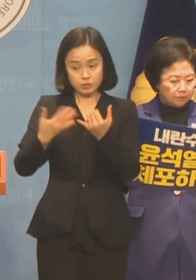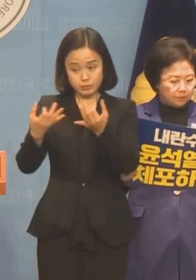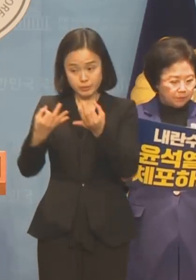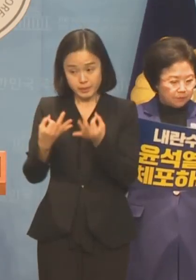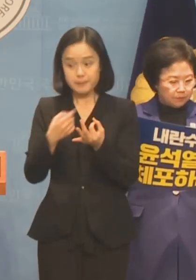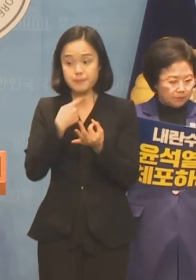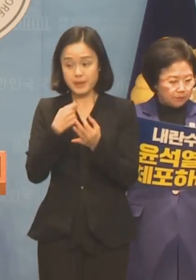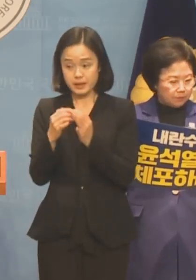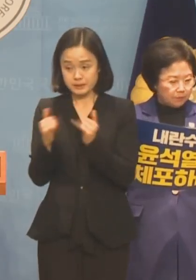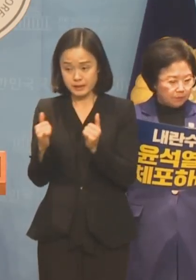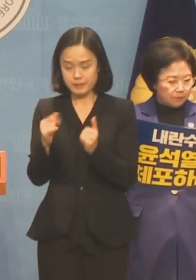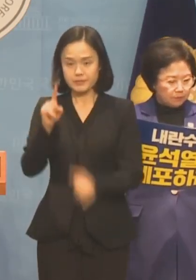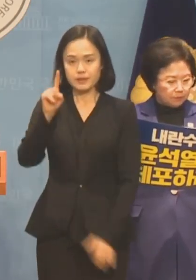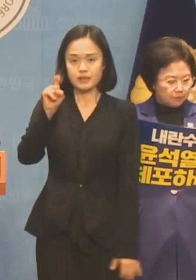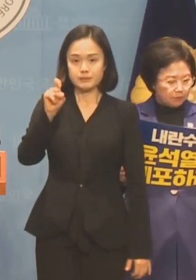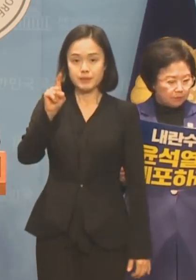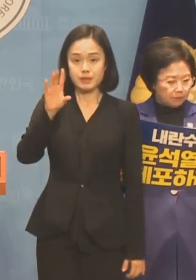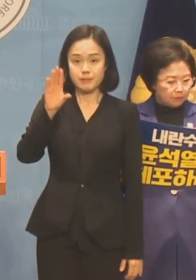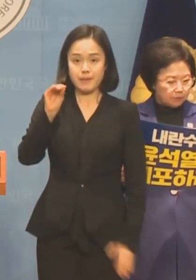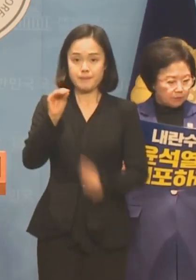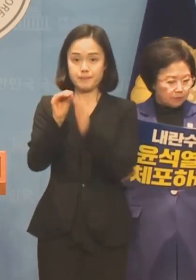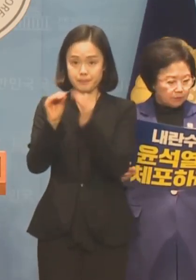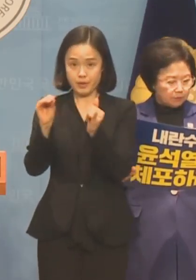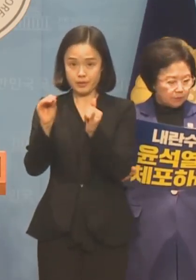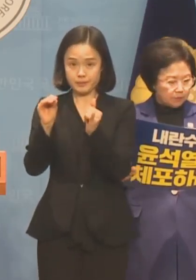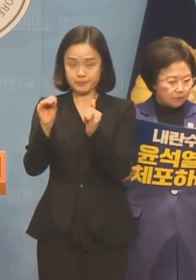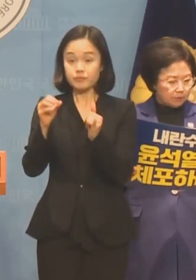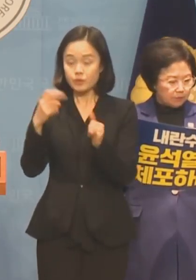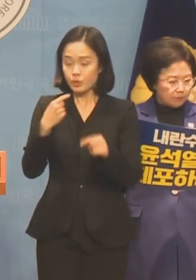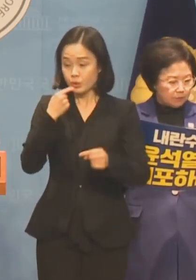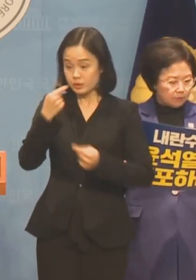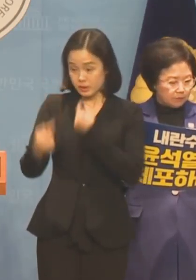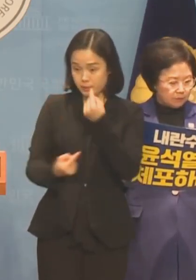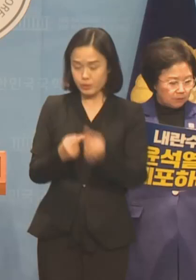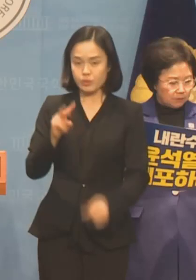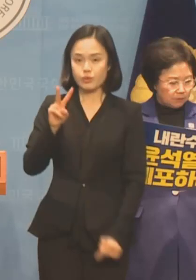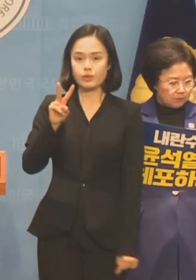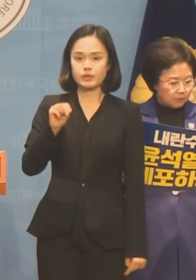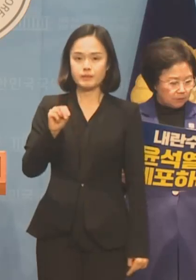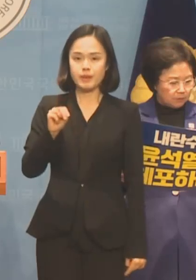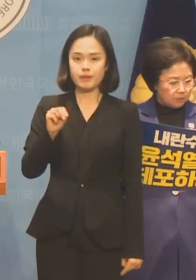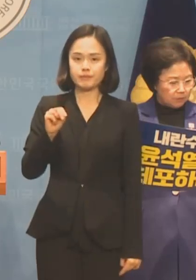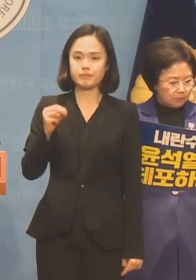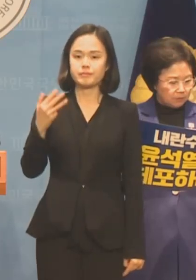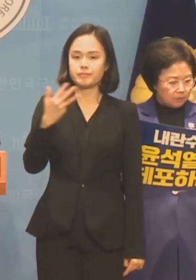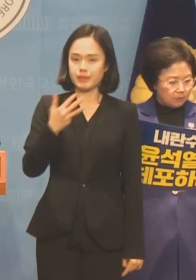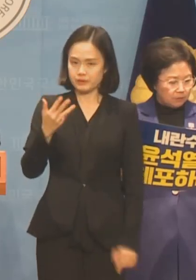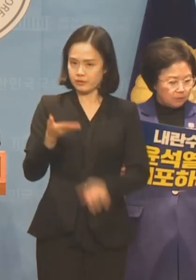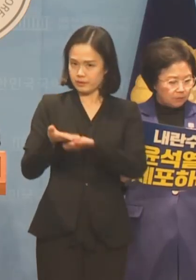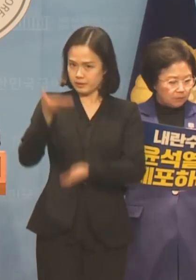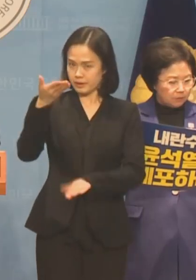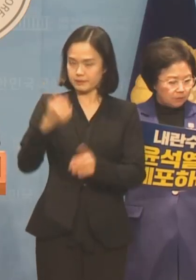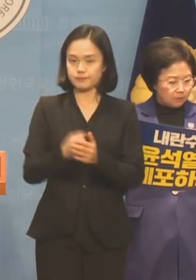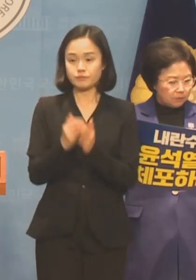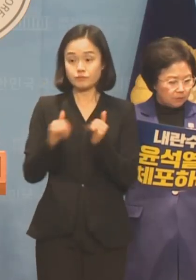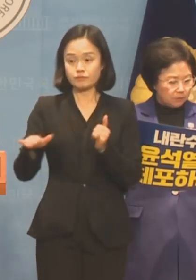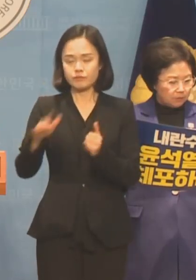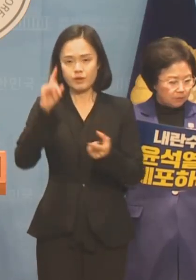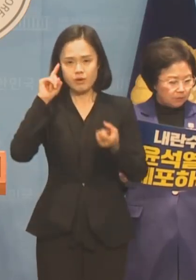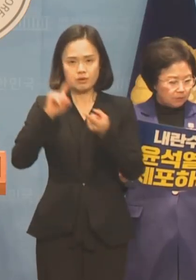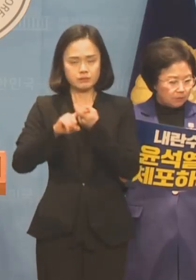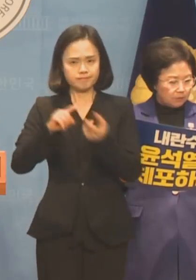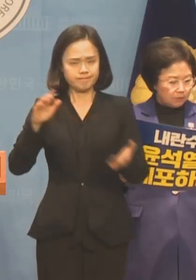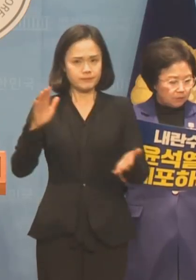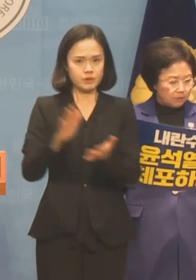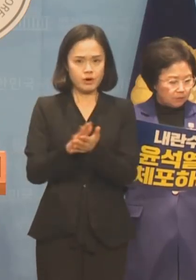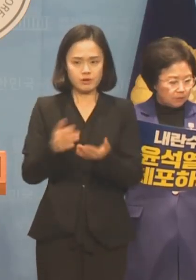11만 명이 넘었고 약 2만 2,800건에 달하는 제보가 접수되었습니다. 국민 여러분의 뜨거운 관심과